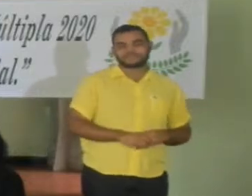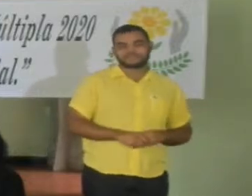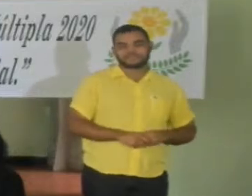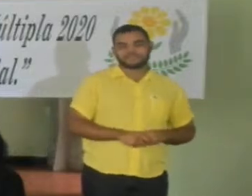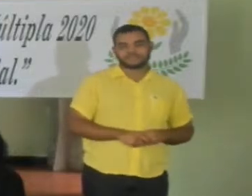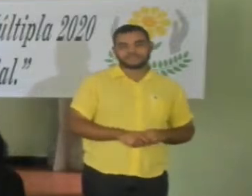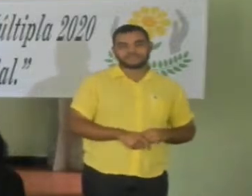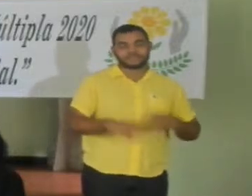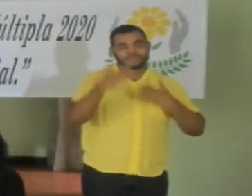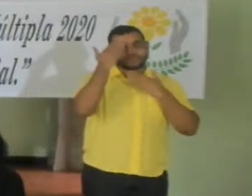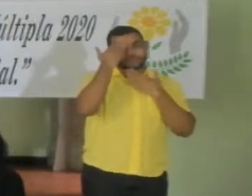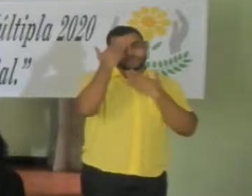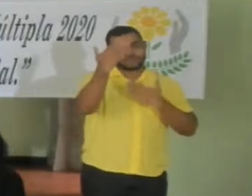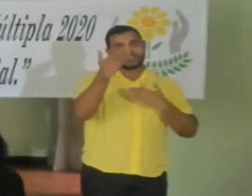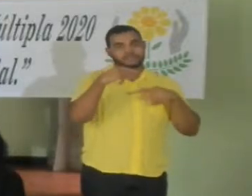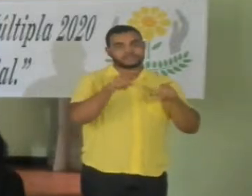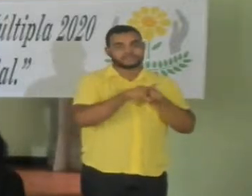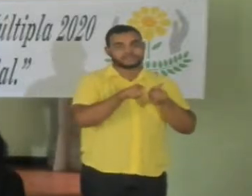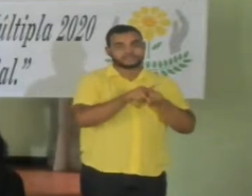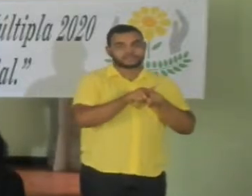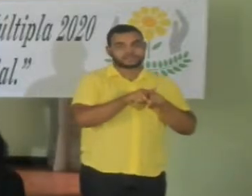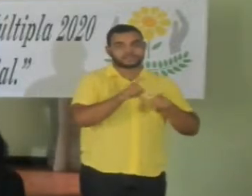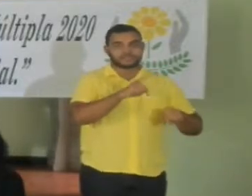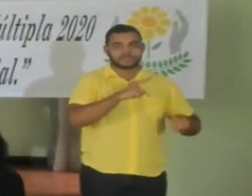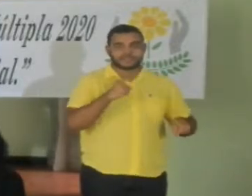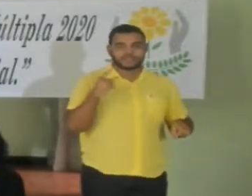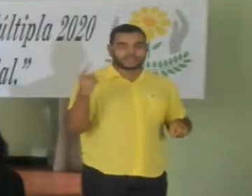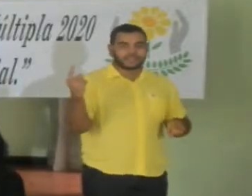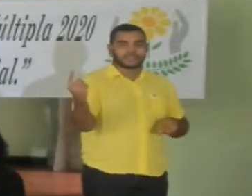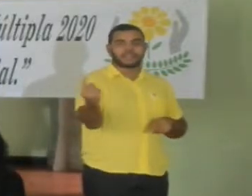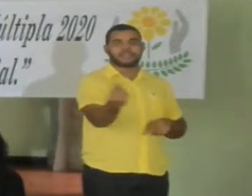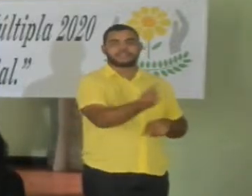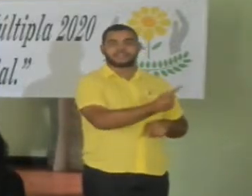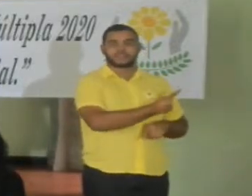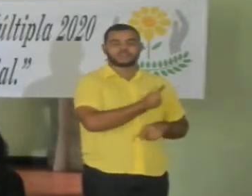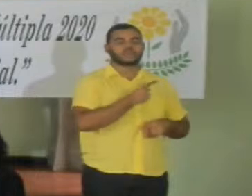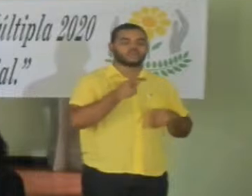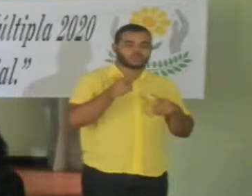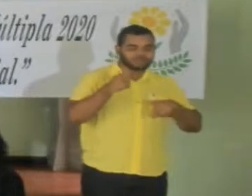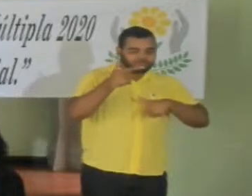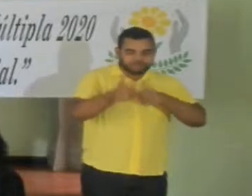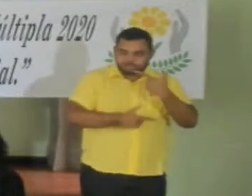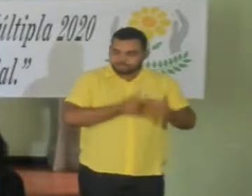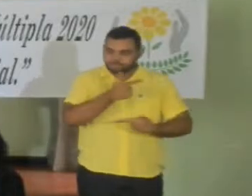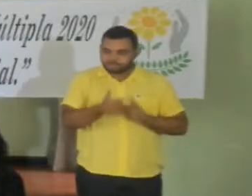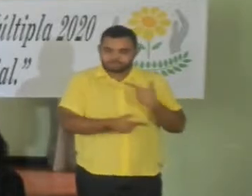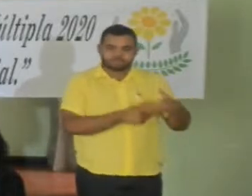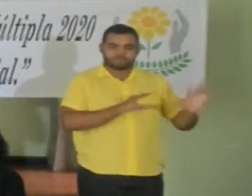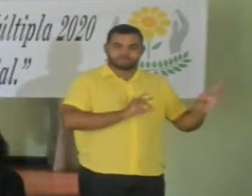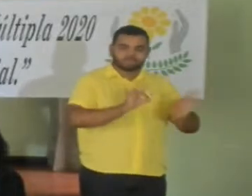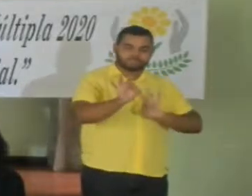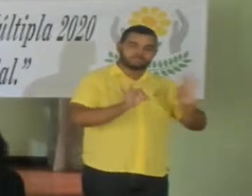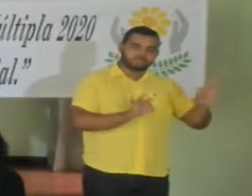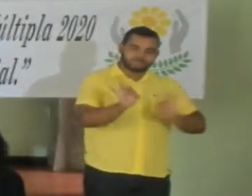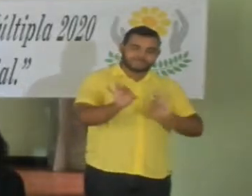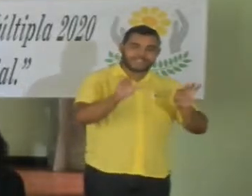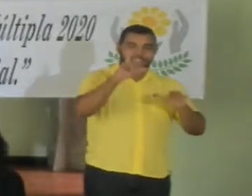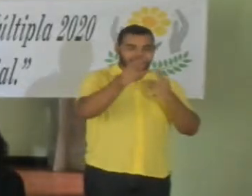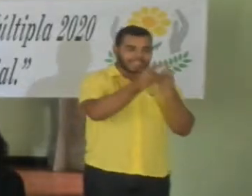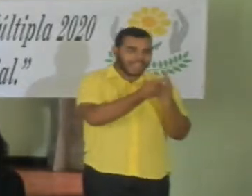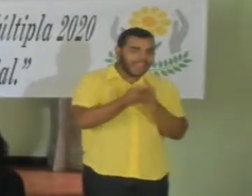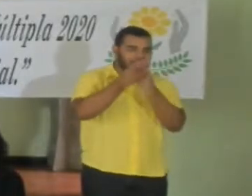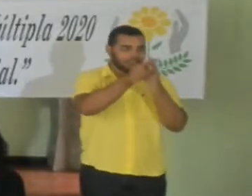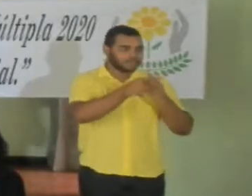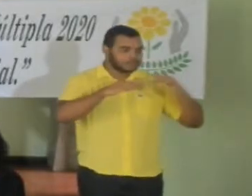Agradecer também a todos e todos e todas que não mediram esforços para que este evento acontecesse.